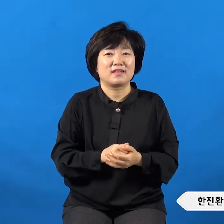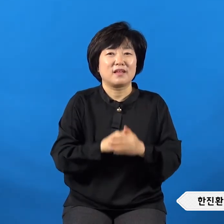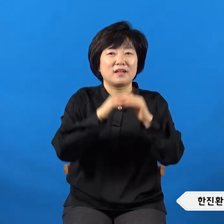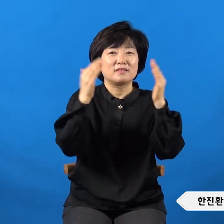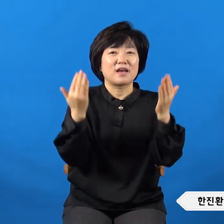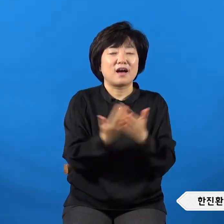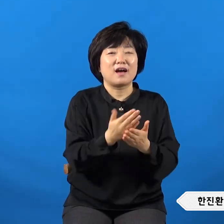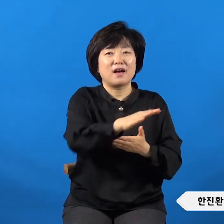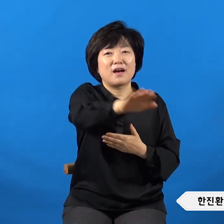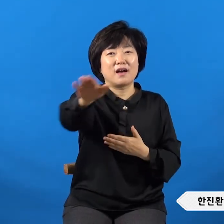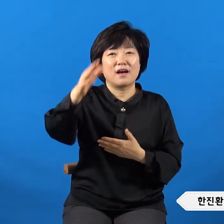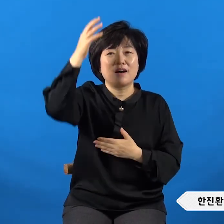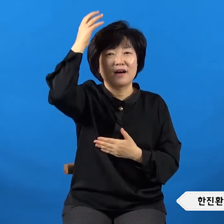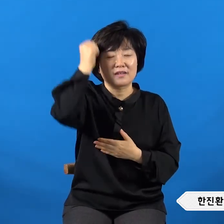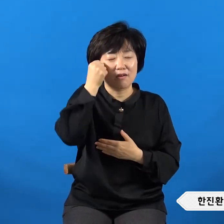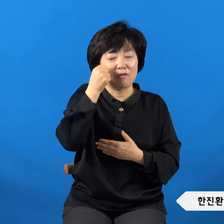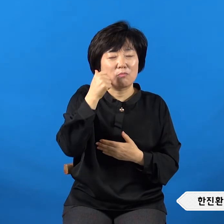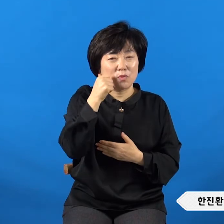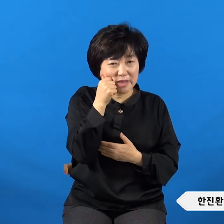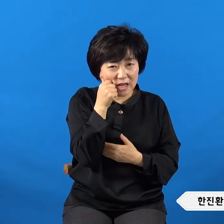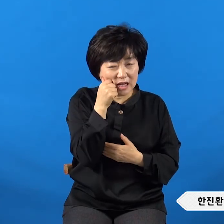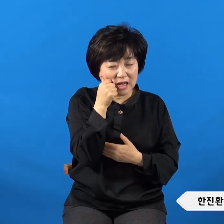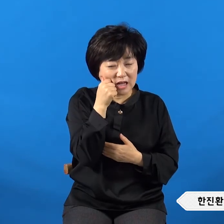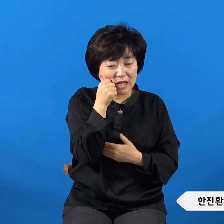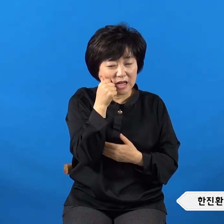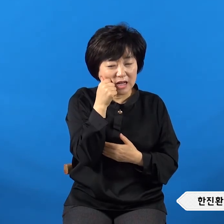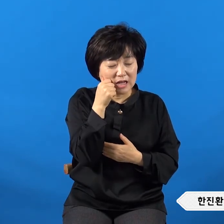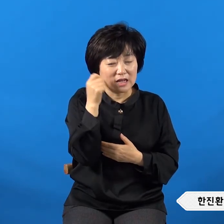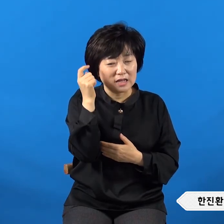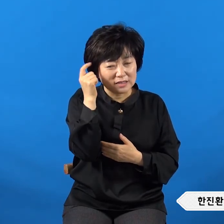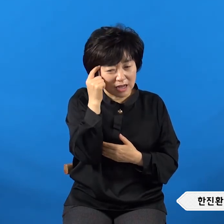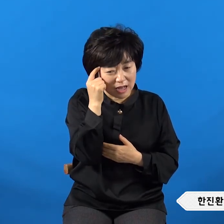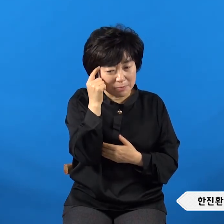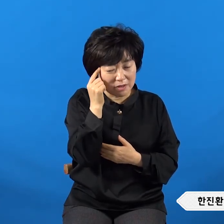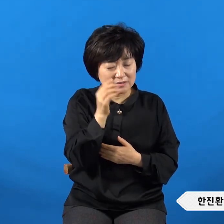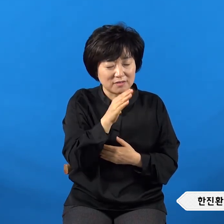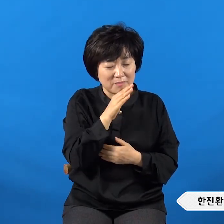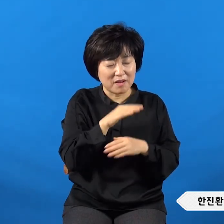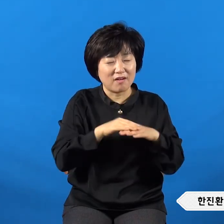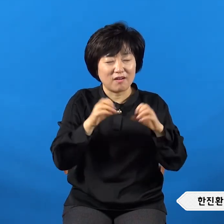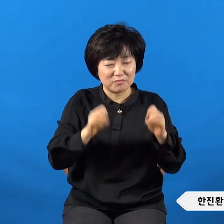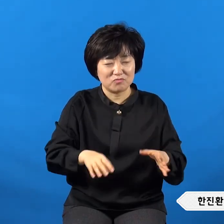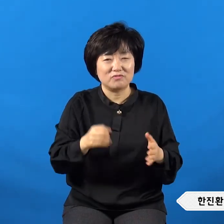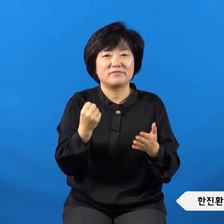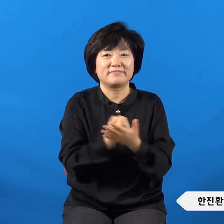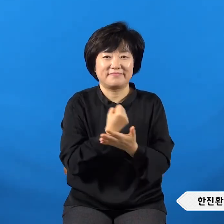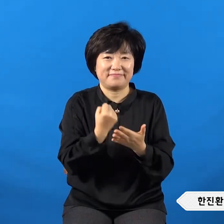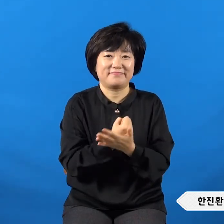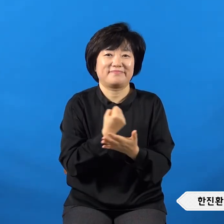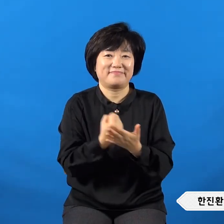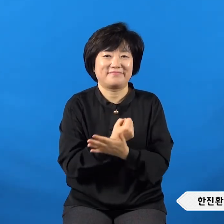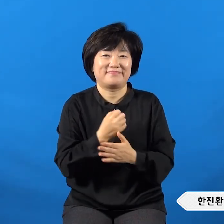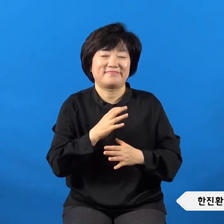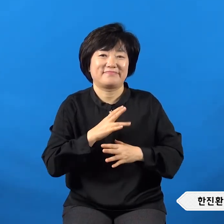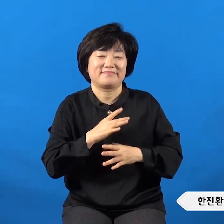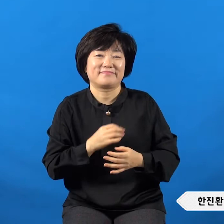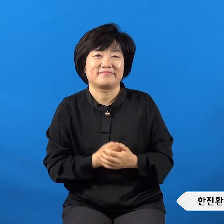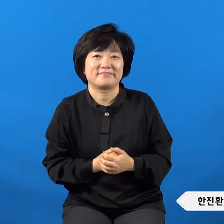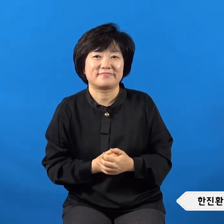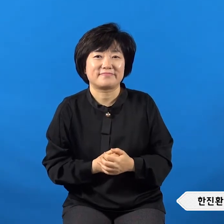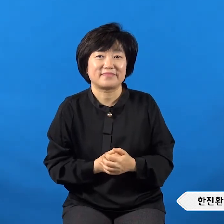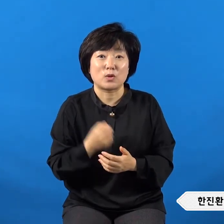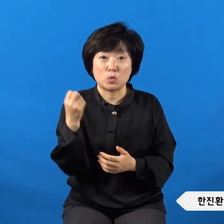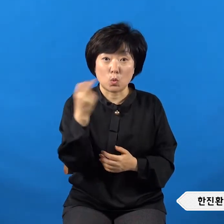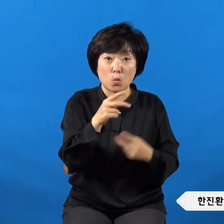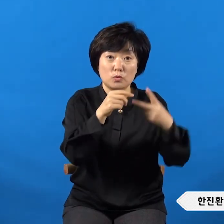그래서 다 나를 잊어버린다고 생각하면 참 허무하고 두렵기까지 합니다. 또